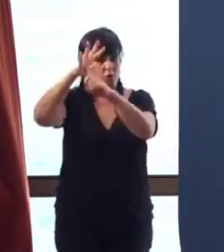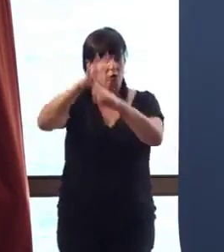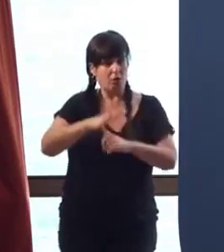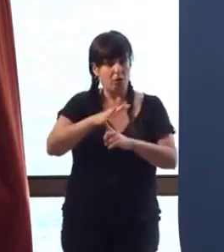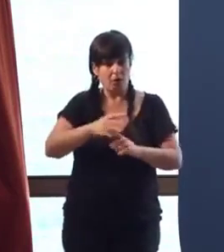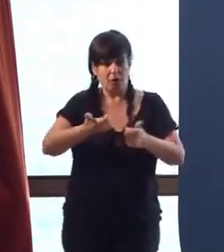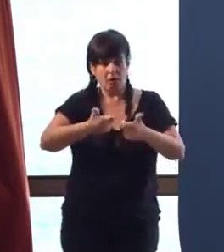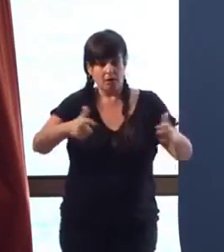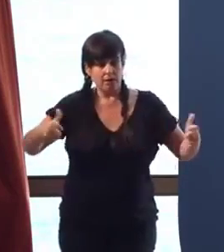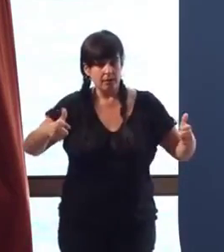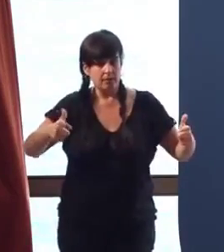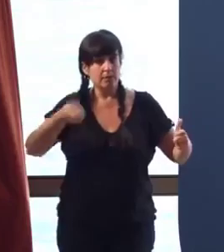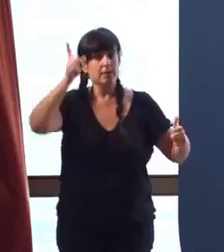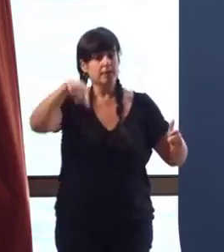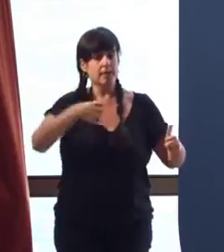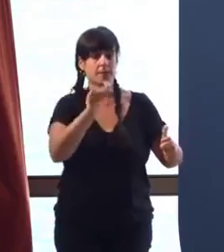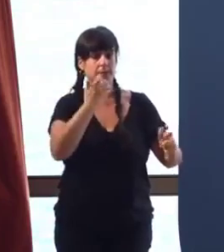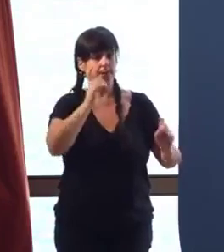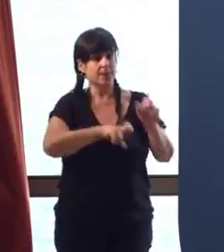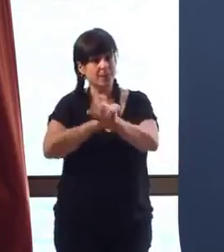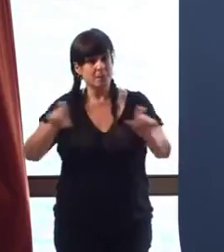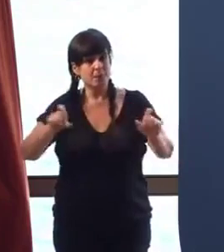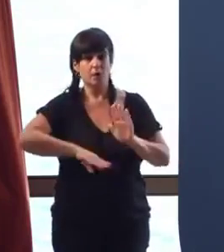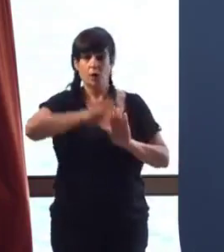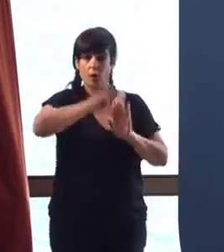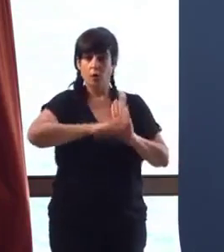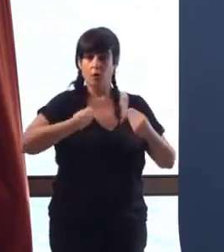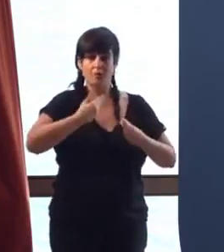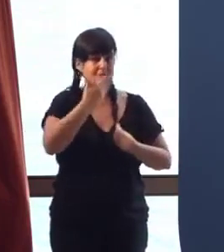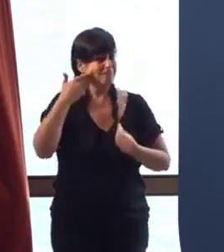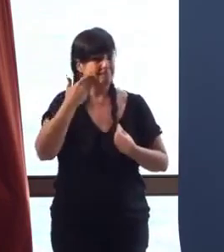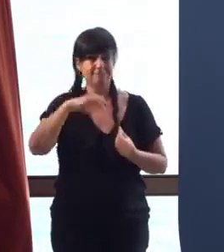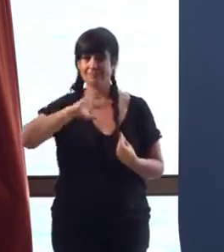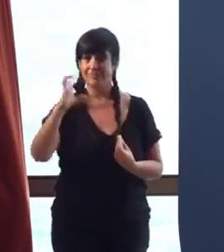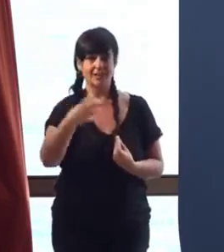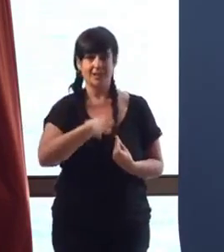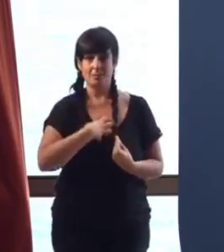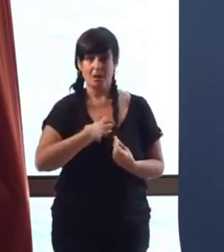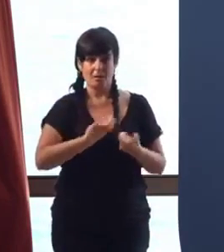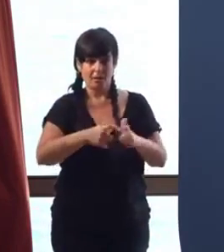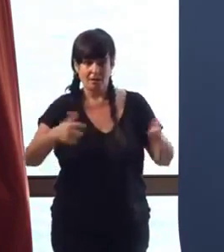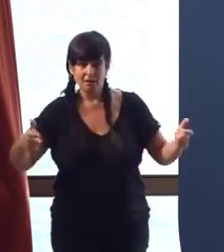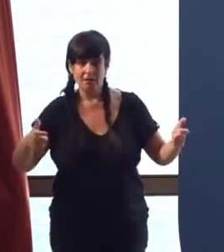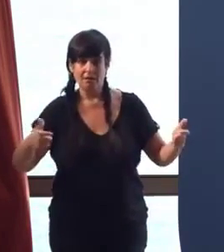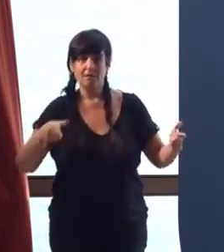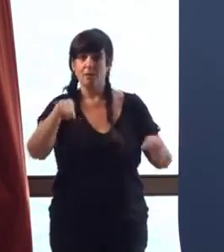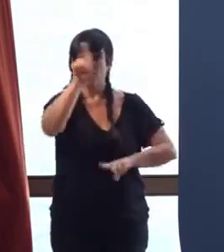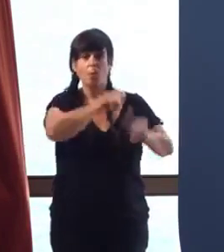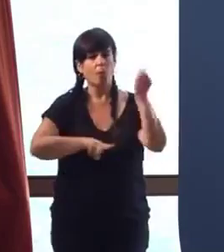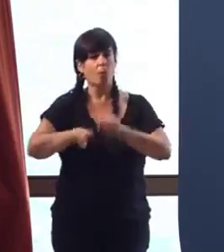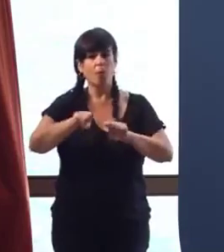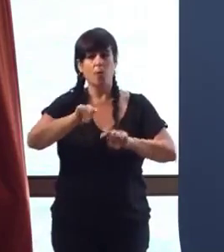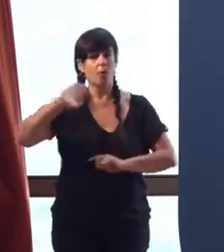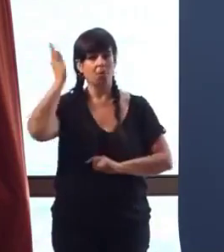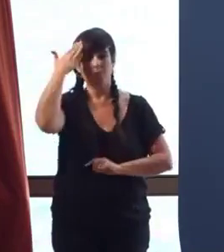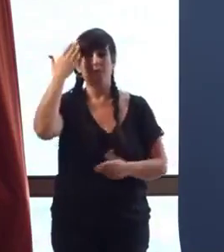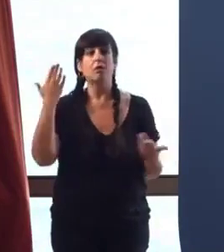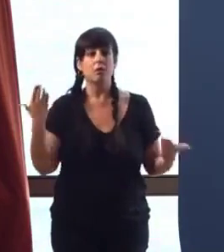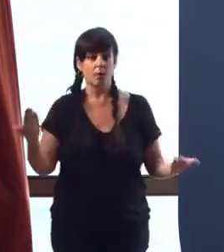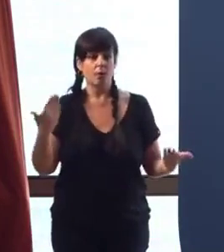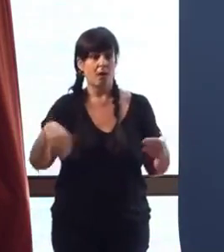Cada vez más la gente que no puede adquirir unas condiciones de vida dignas. El problema para la mayor parte de la gente es que no hay leyes que